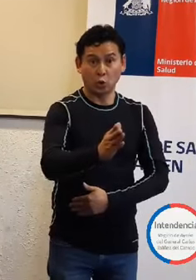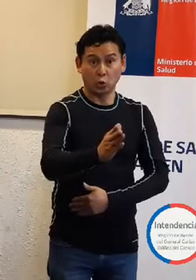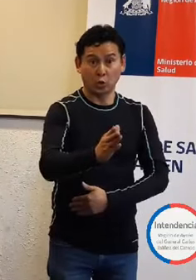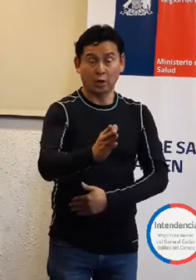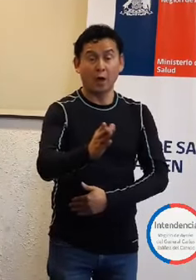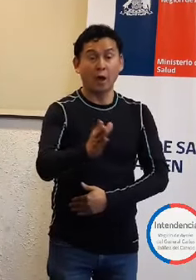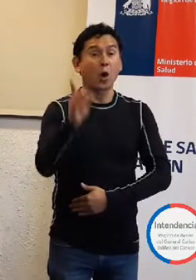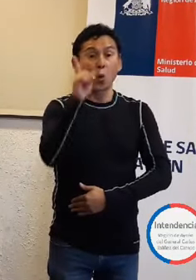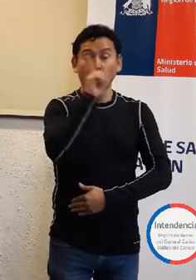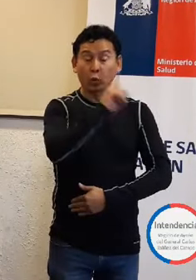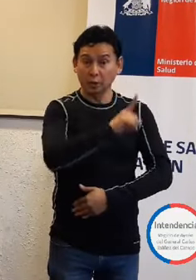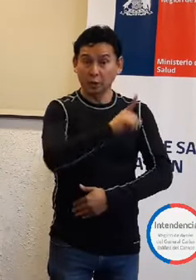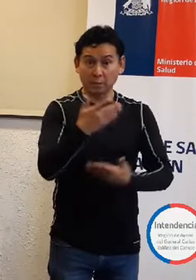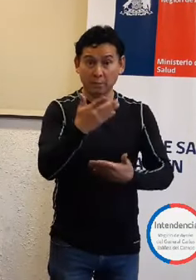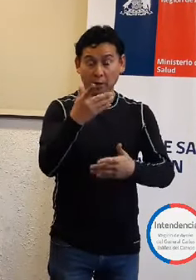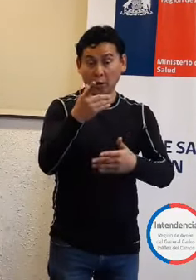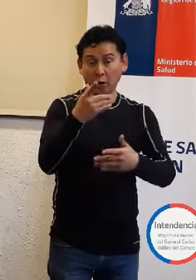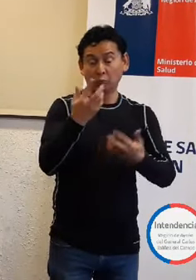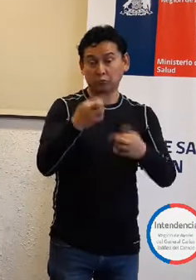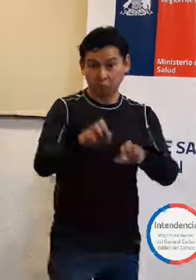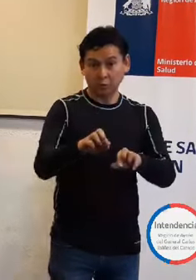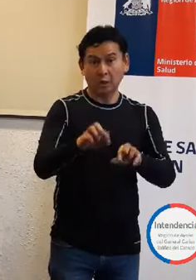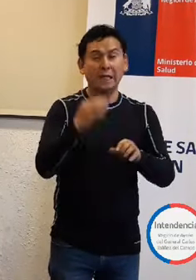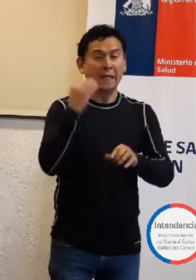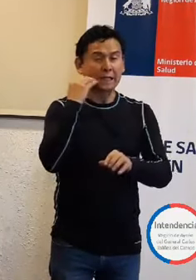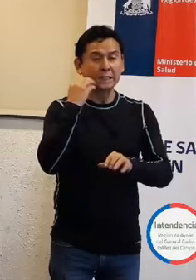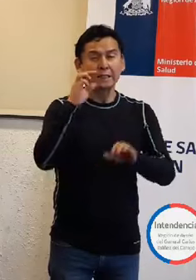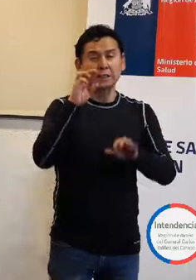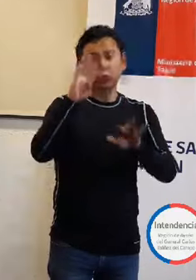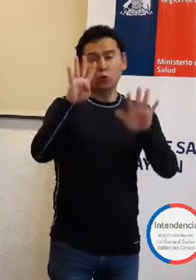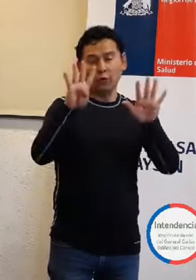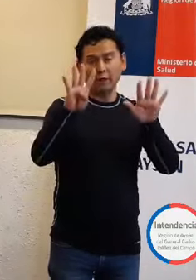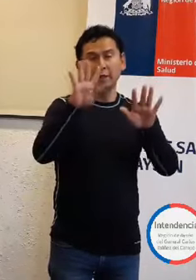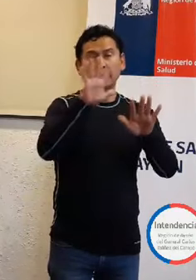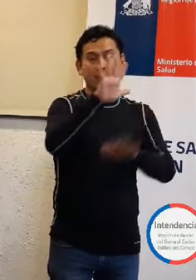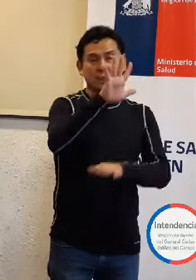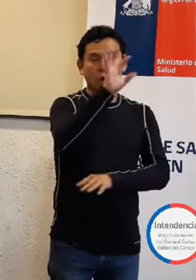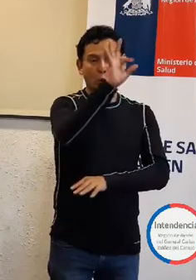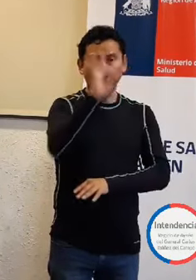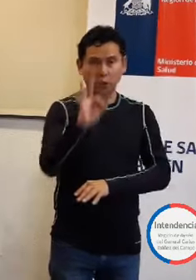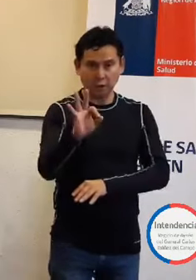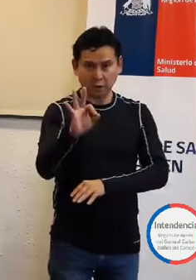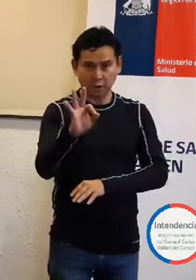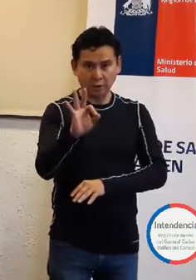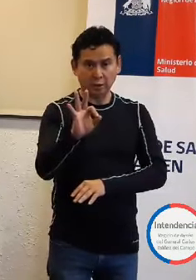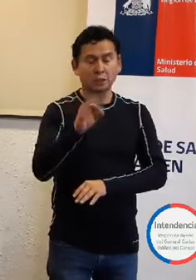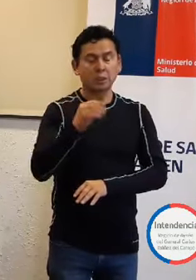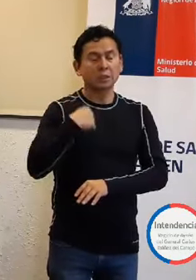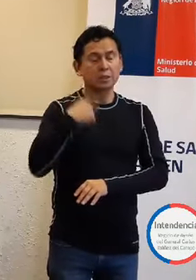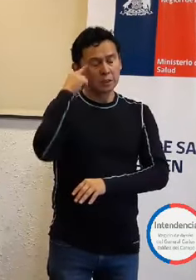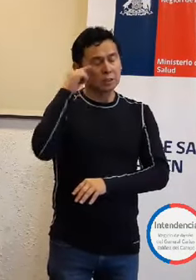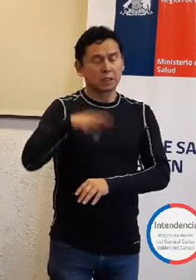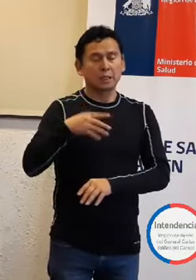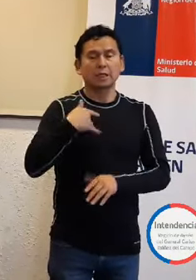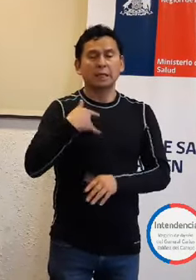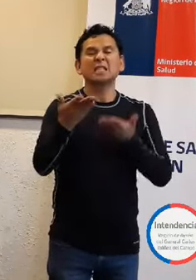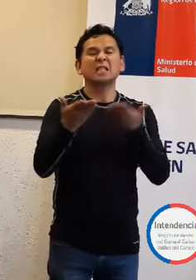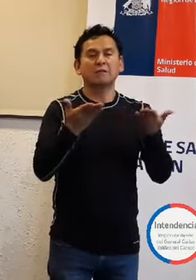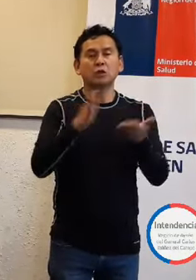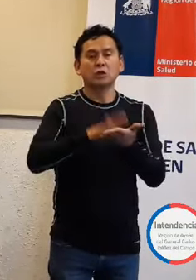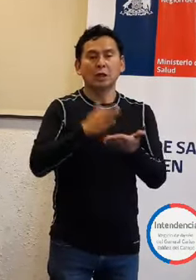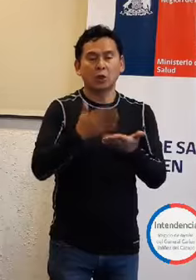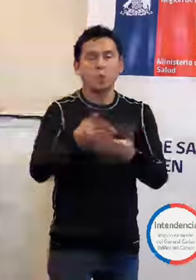final, va casi en un 95% de cobertura, y sé que todo el servicio de salud hace los